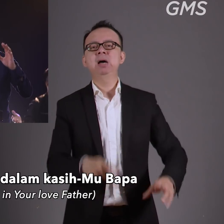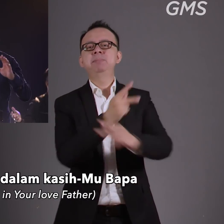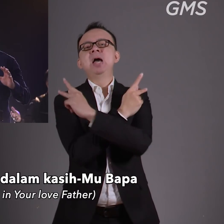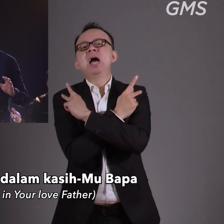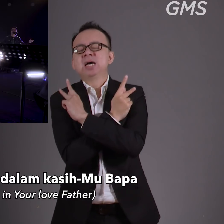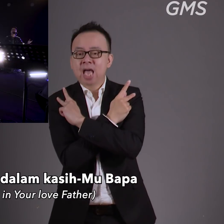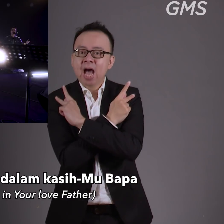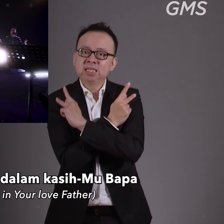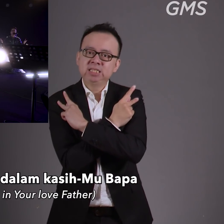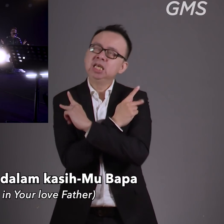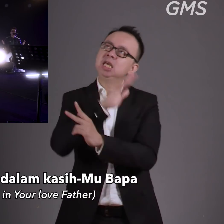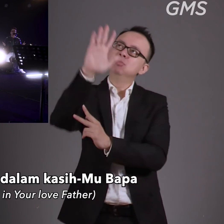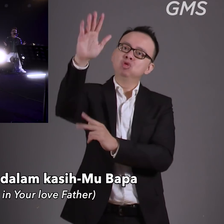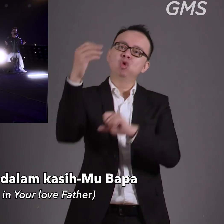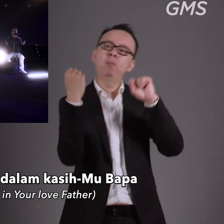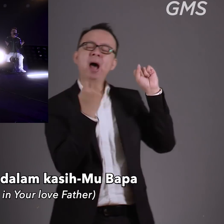dalam